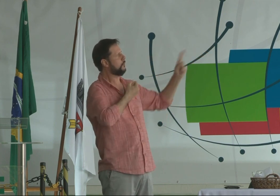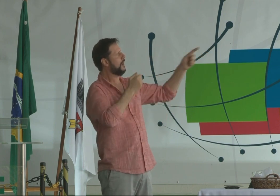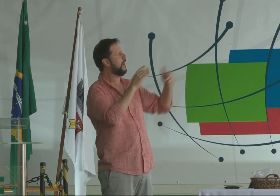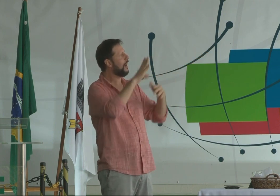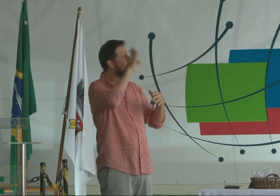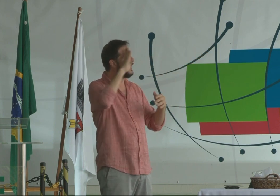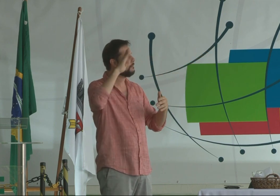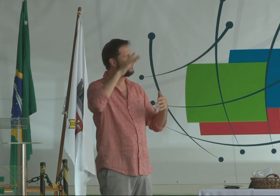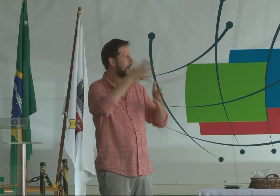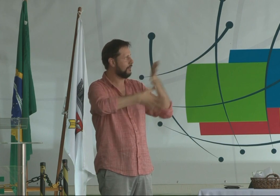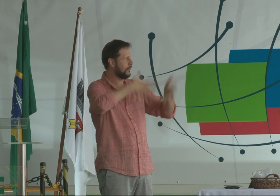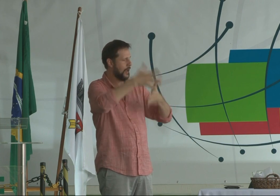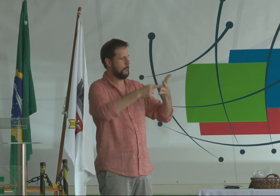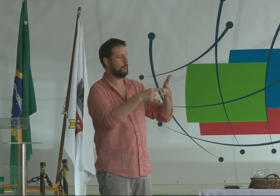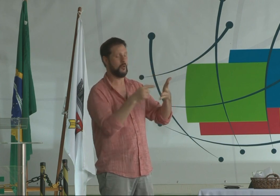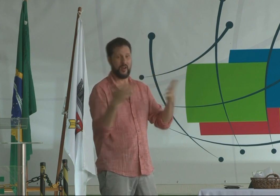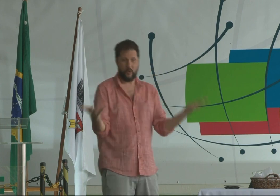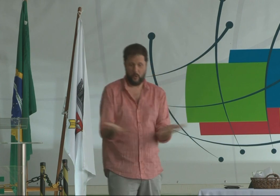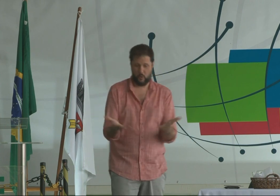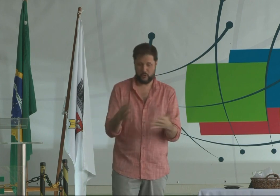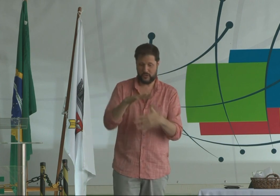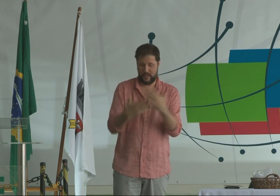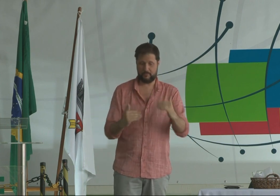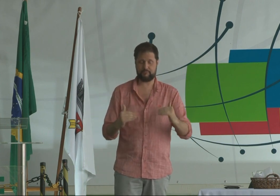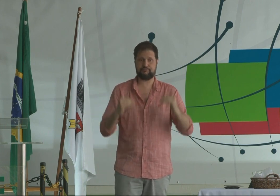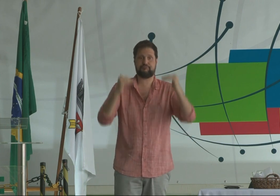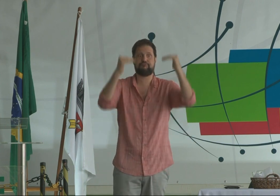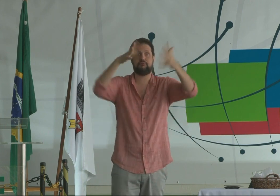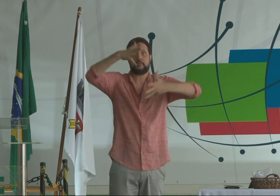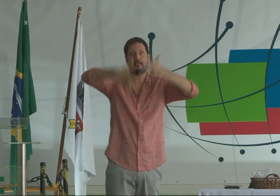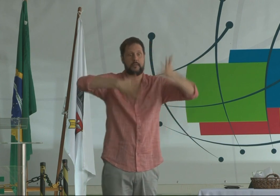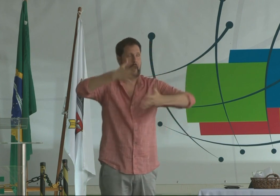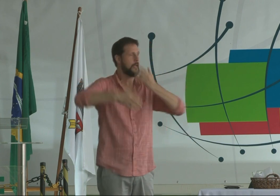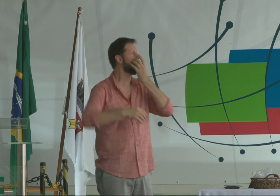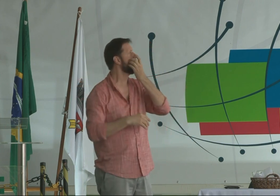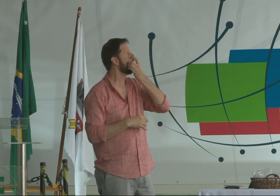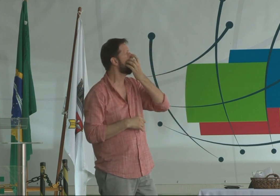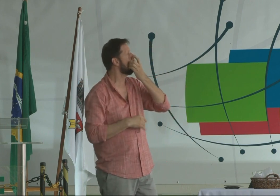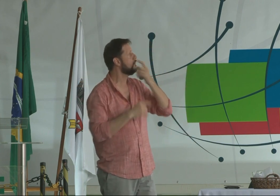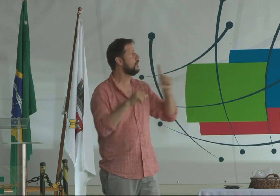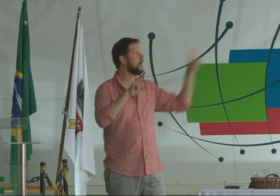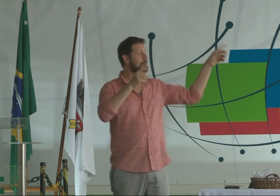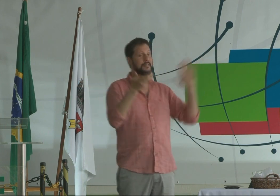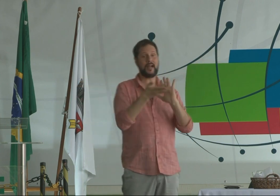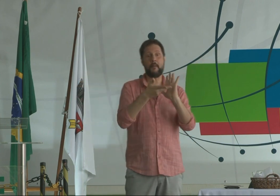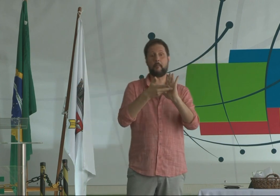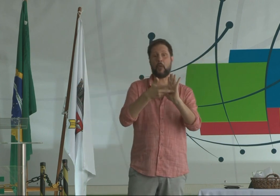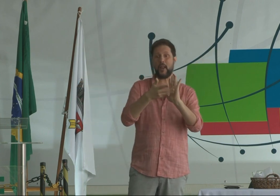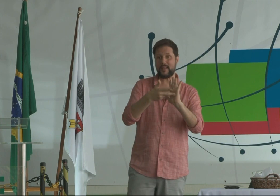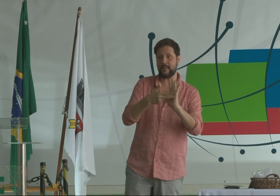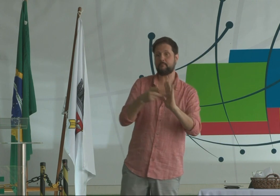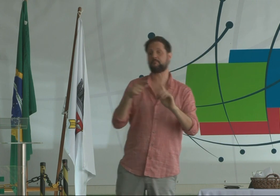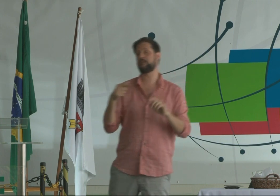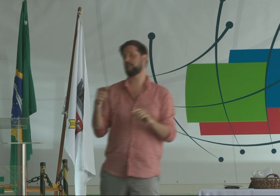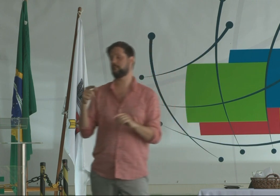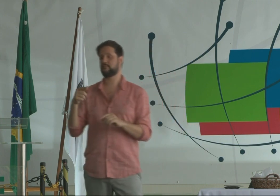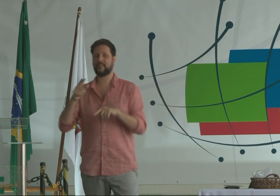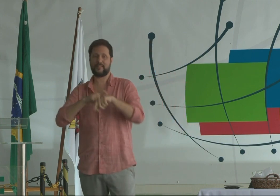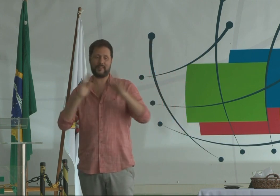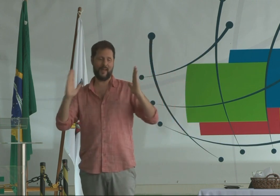variações. Isso é um levantamento que tem feito no meio acadêmico, pensando em questão demográfica dos fundos também. Tem exames